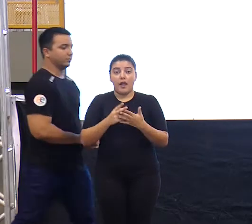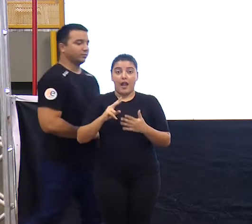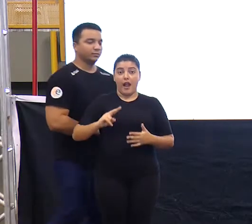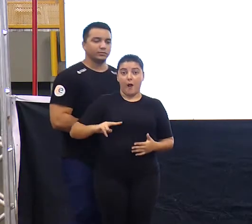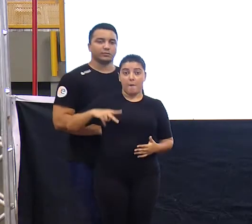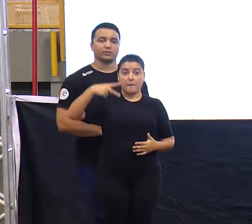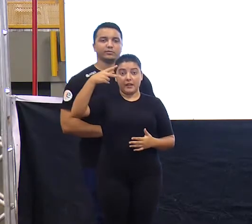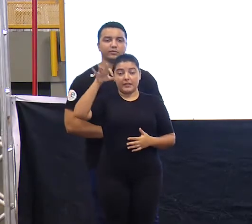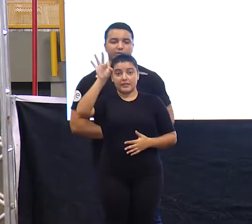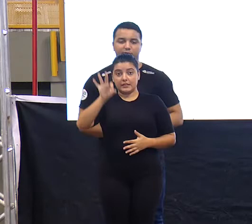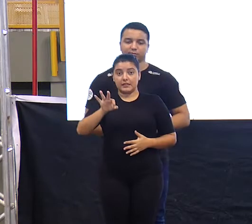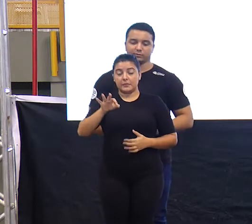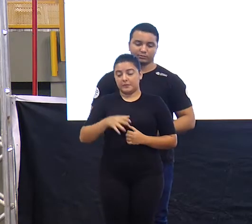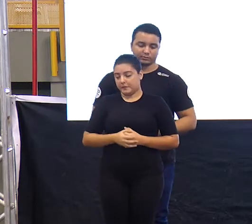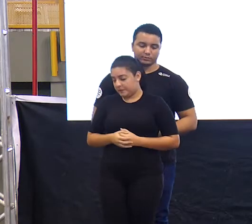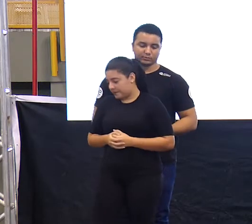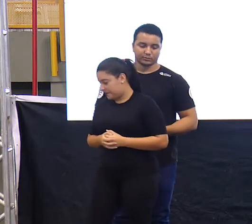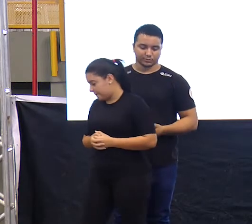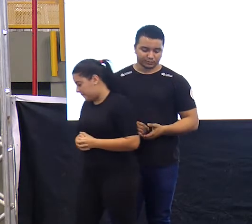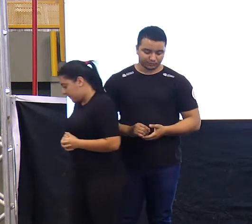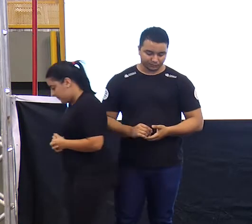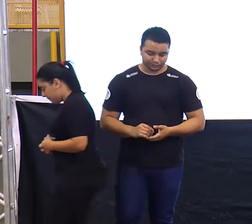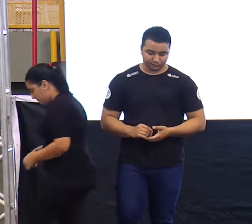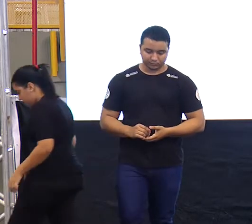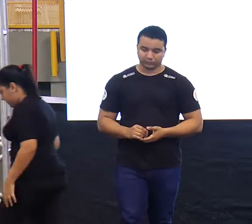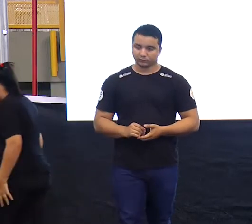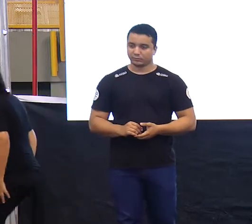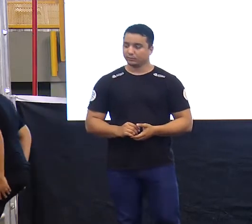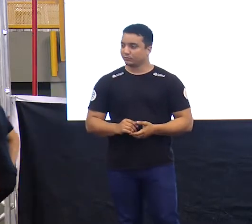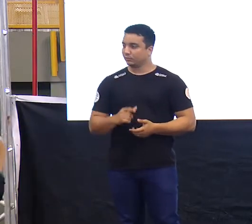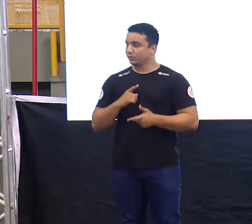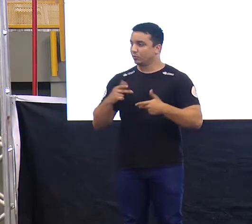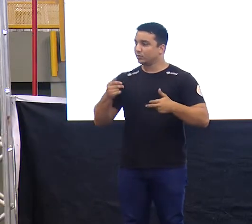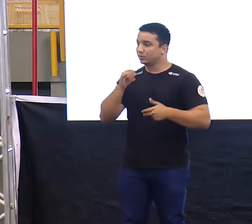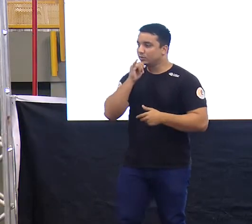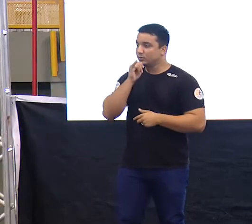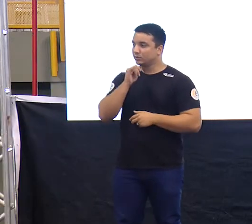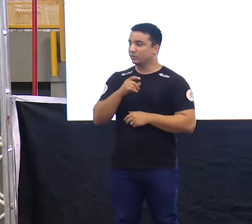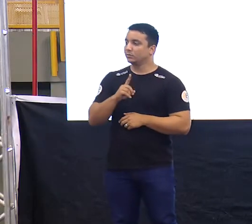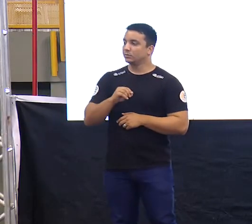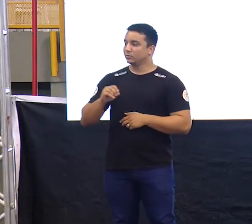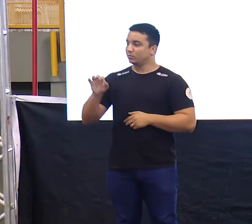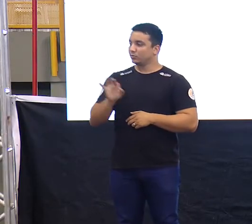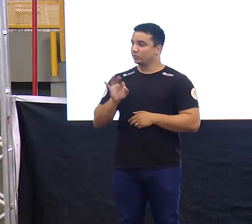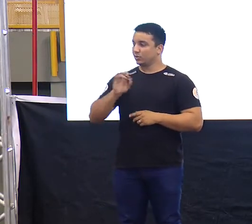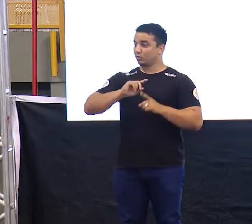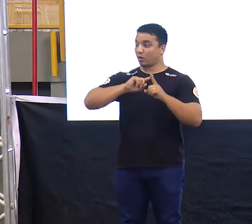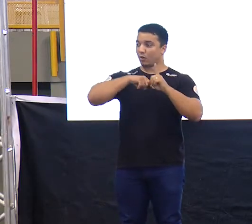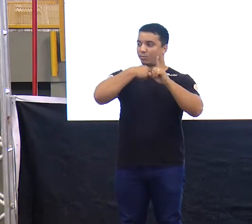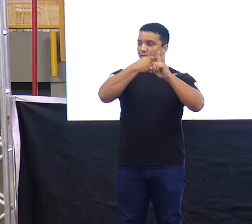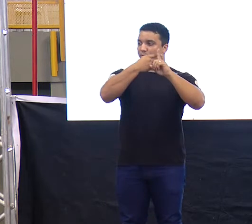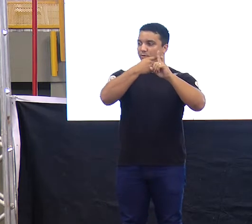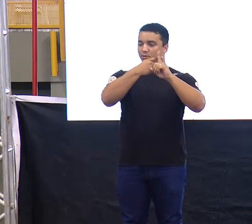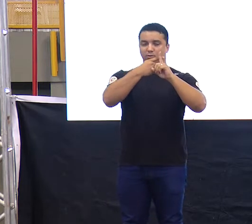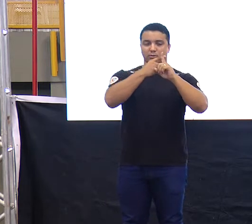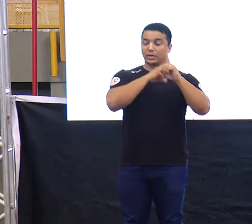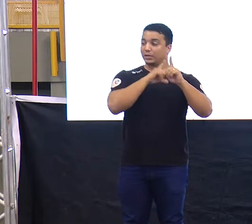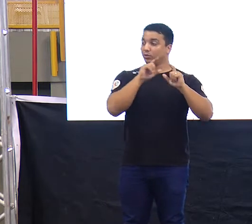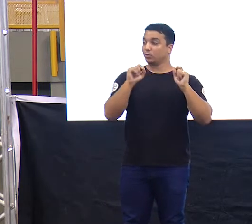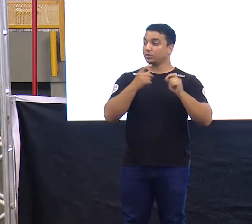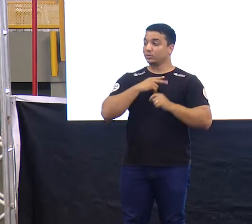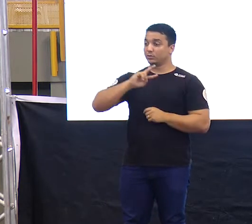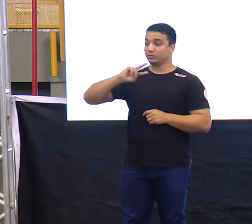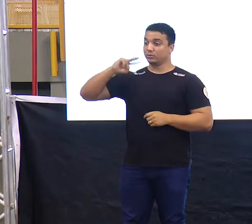de 100%, ele dobra. Uma coisa é aumentar 100%. Uma coisa